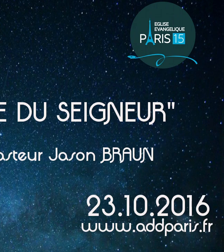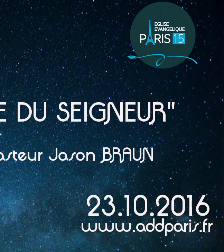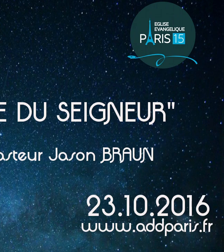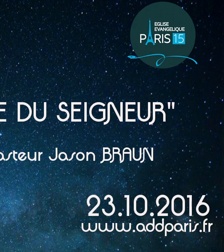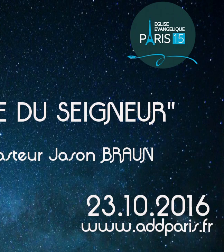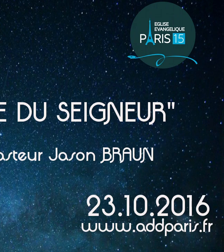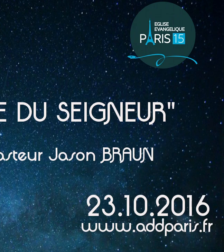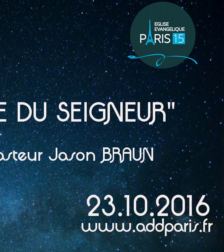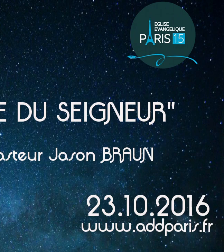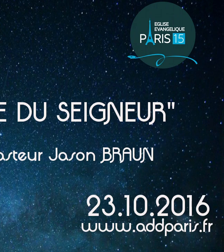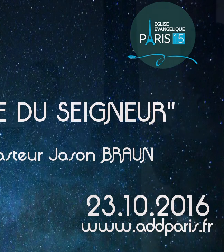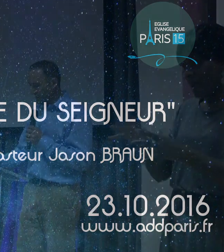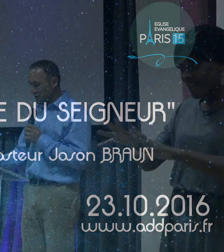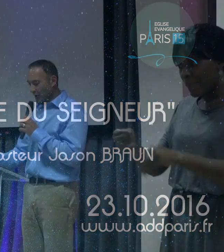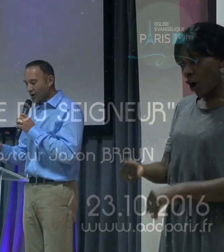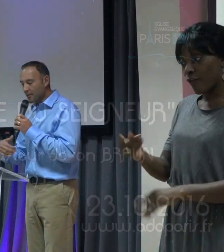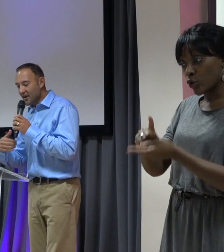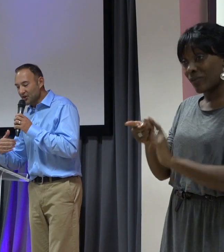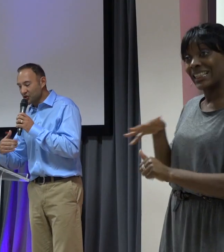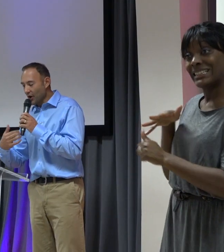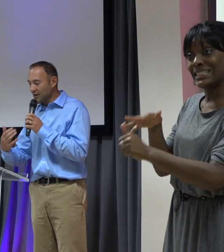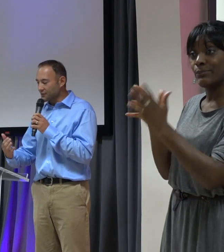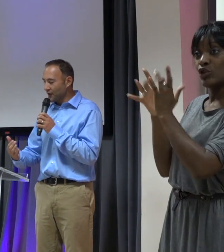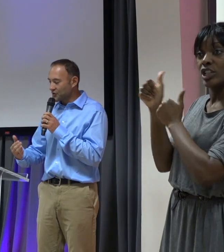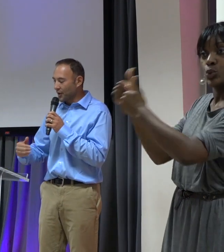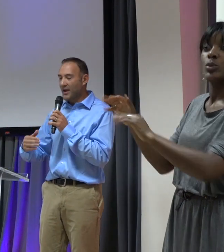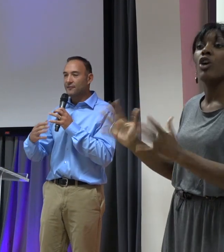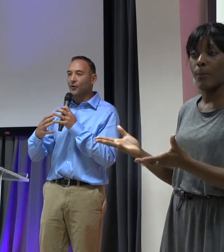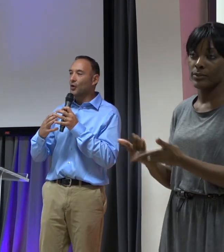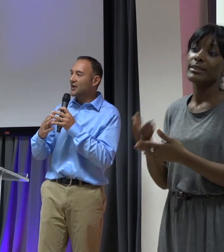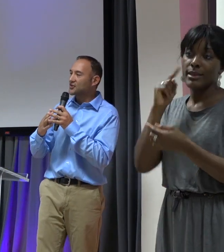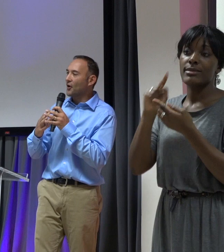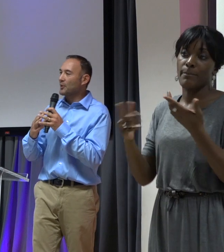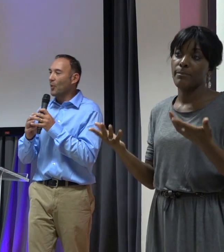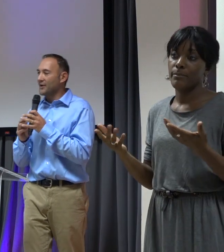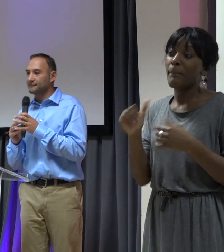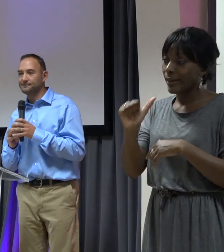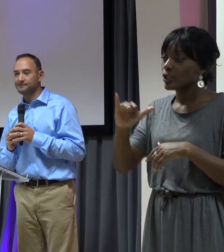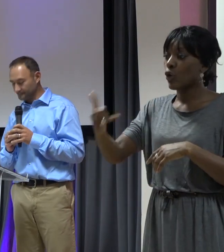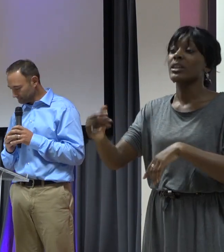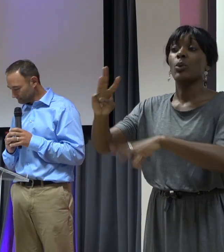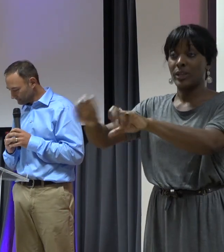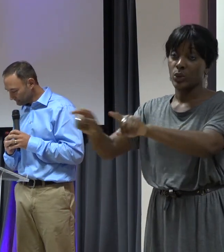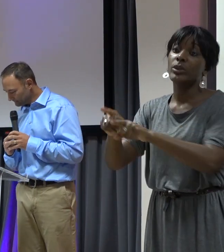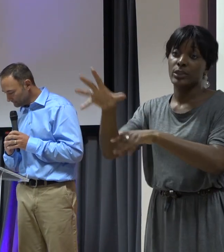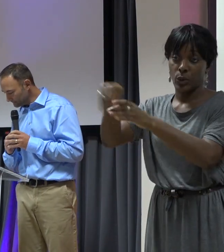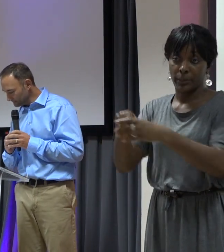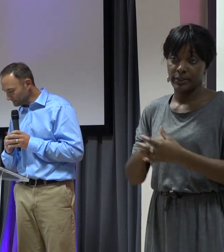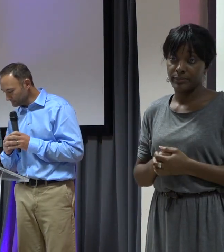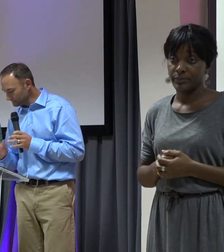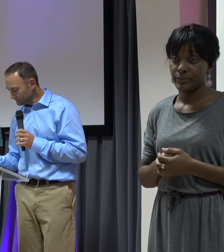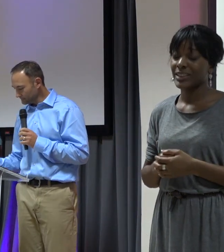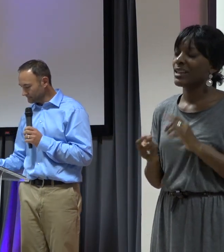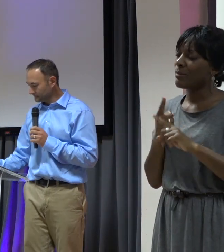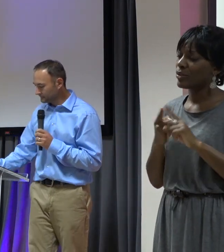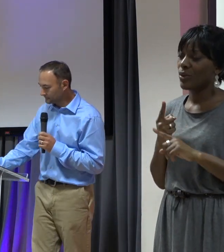rendre sa famille des disciples. So I thought a message on this verse would make for a great starting point. Et je pense que un message